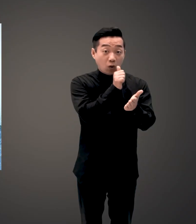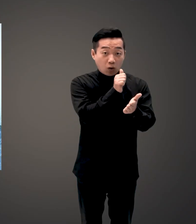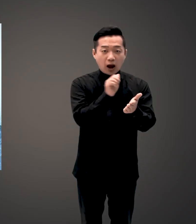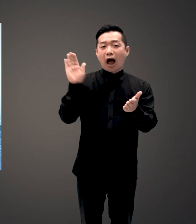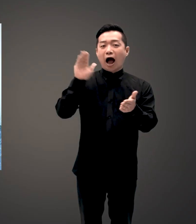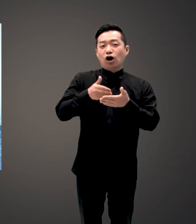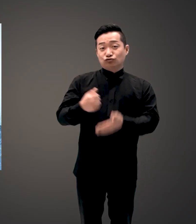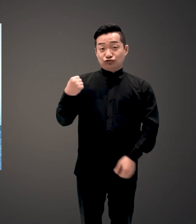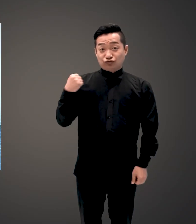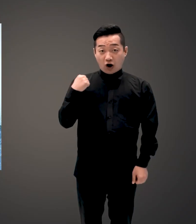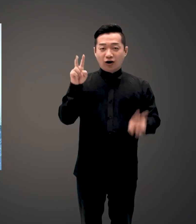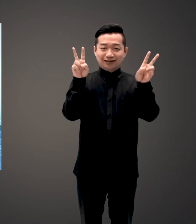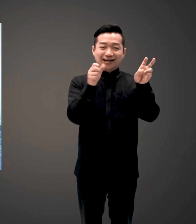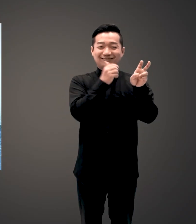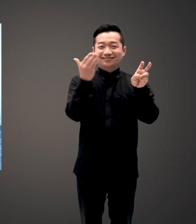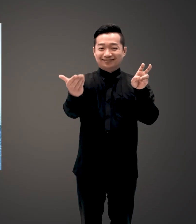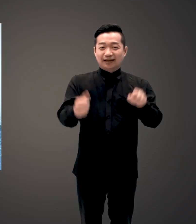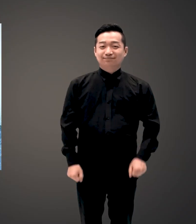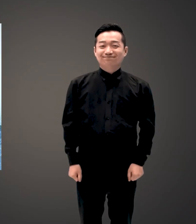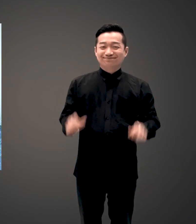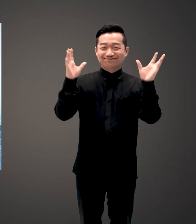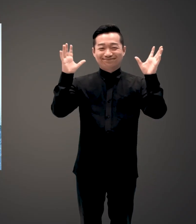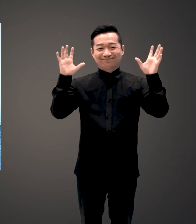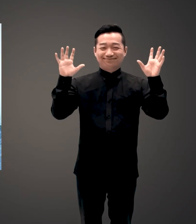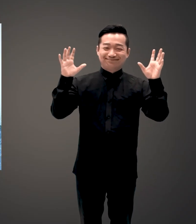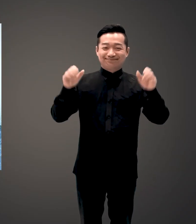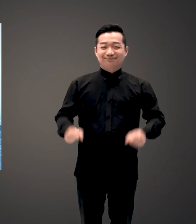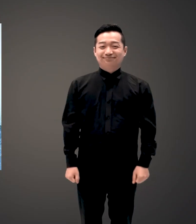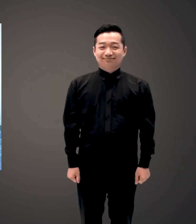그들의 예측은 완전히 빗나갔다.